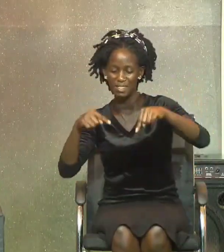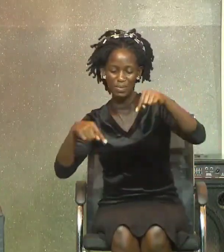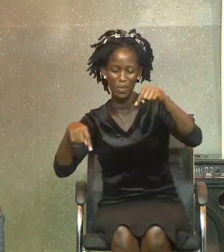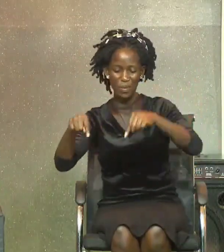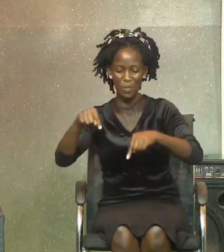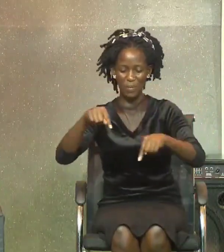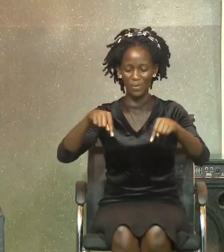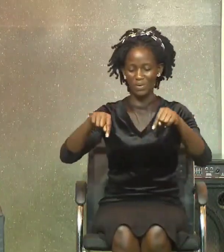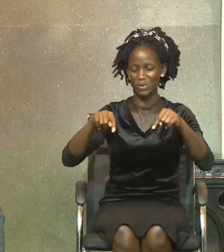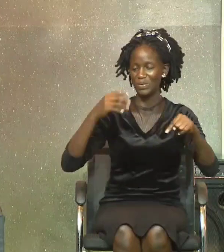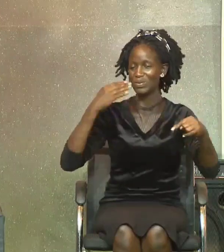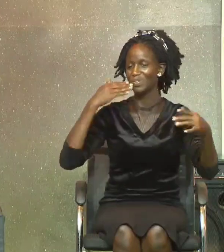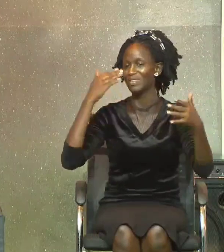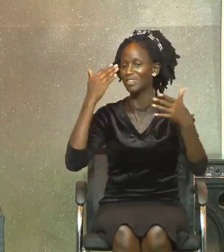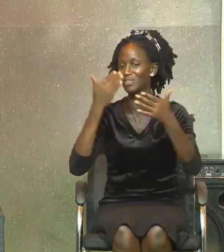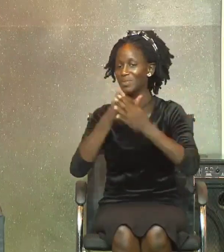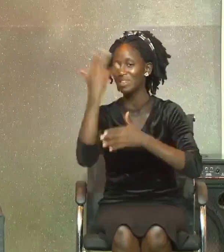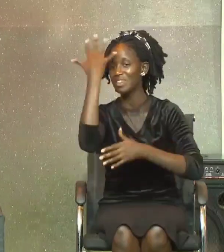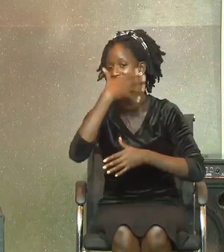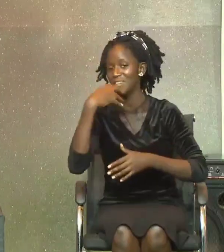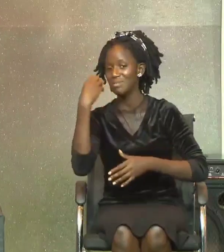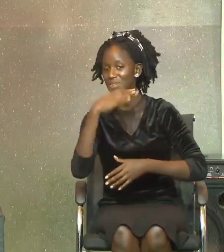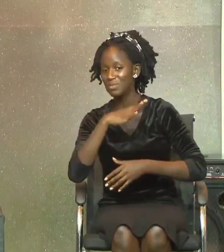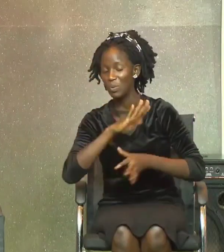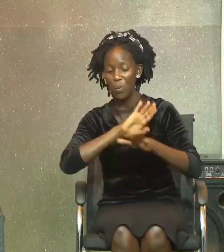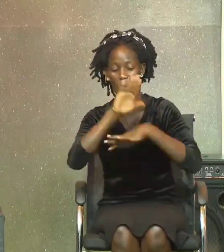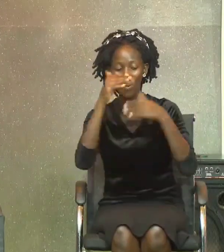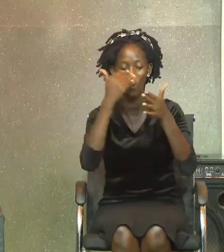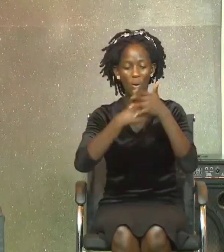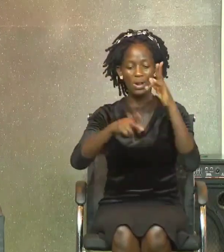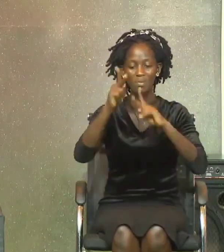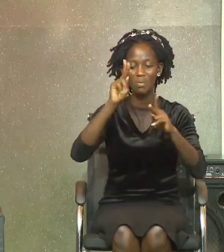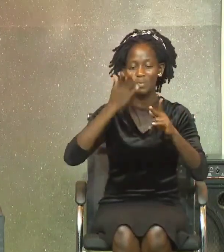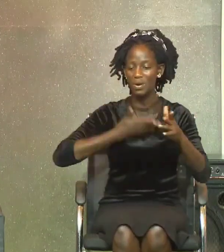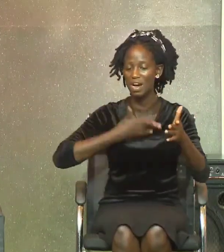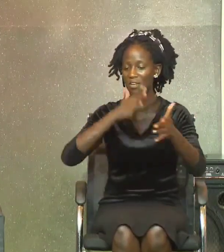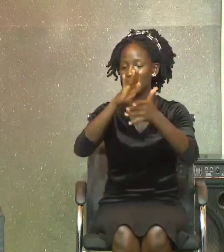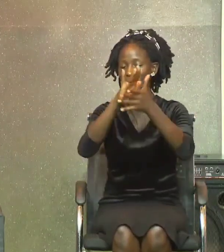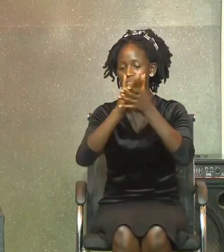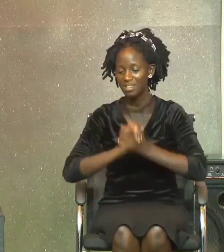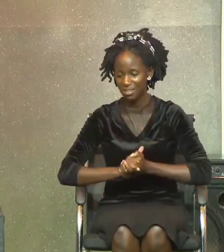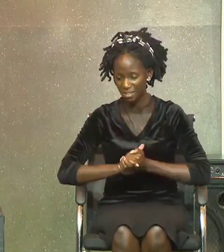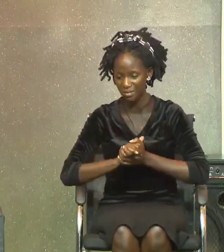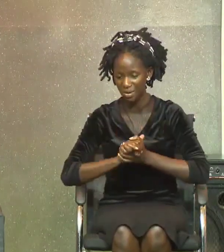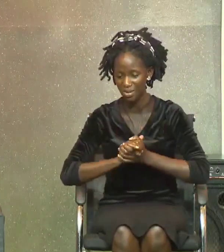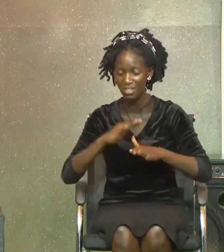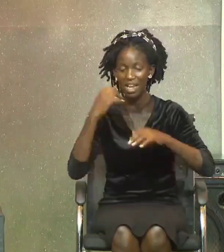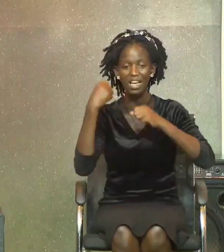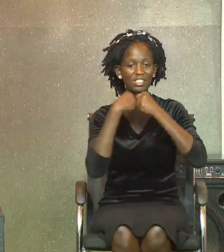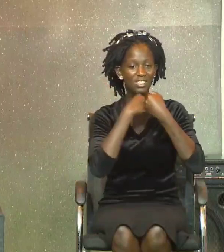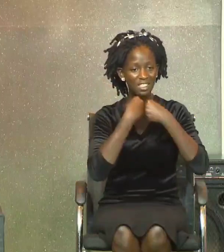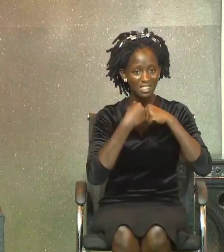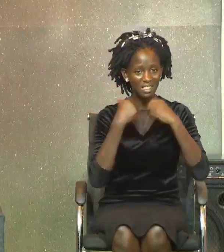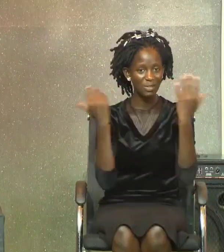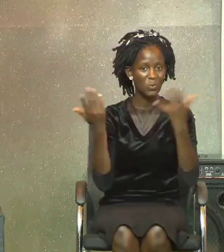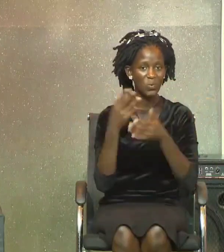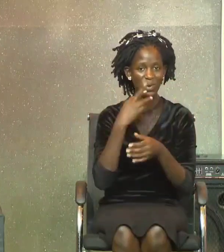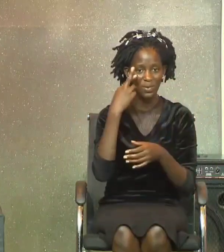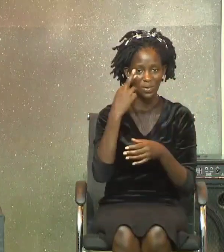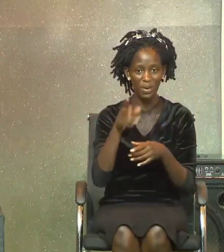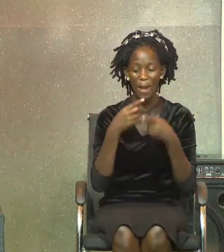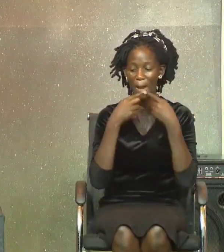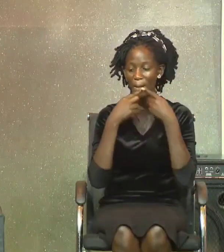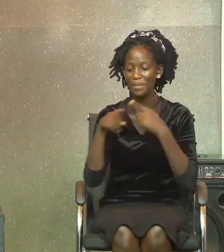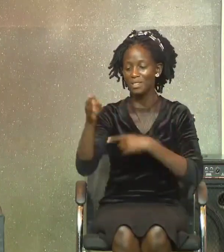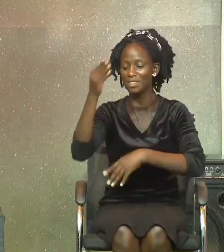mulungi nnyo kale buli muntu aba n'ebisoomooza ebibeera wa waali ewe naye twagamba